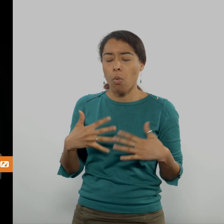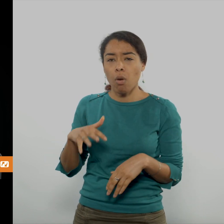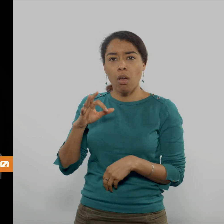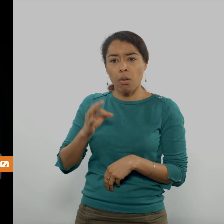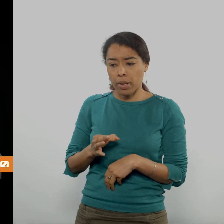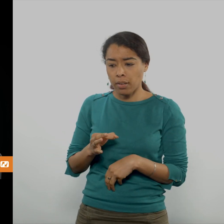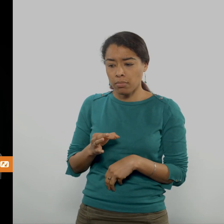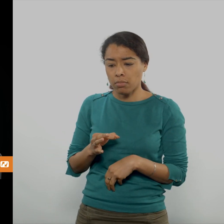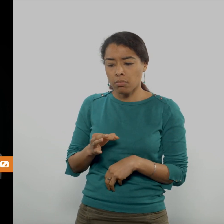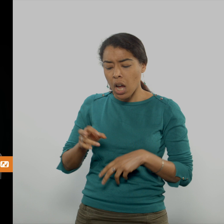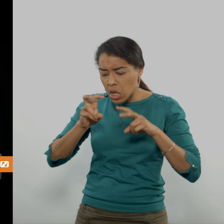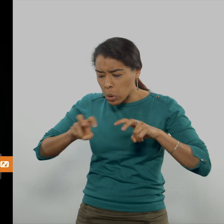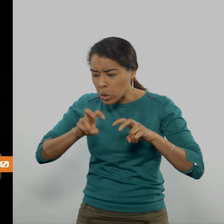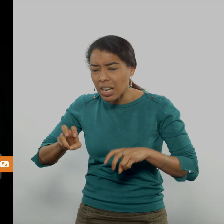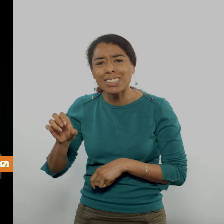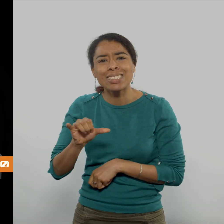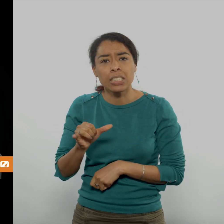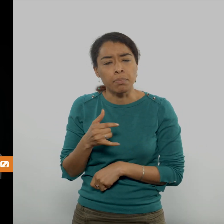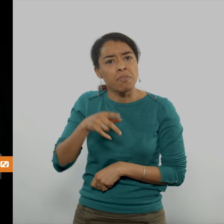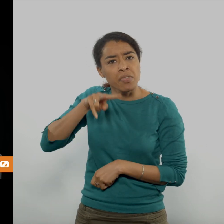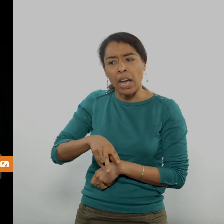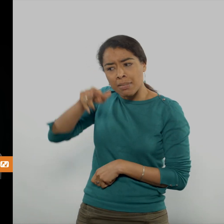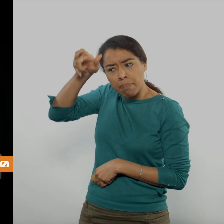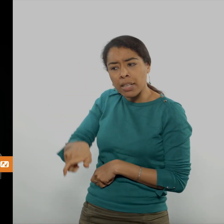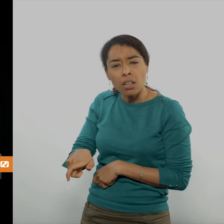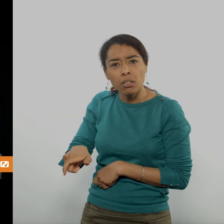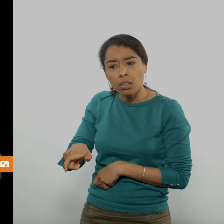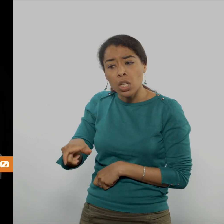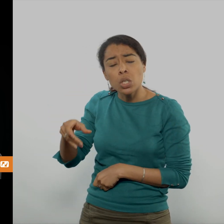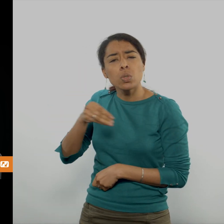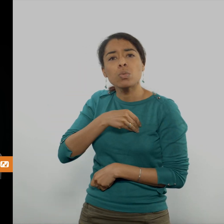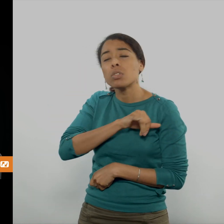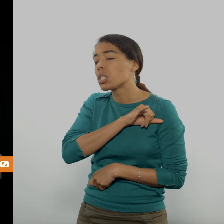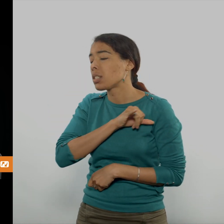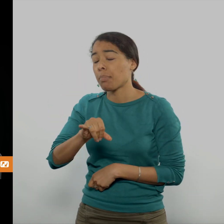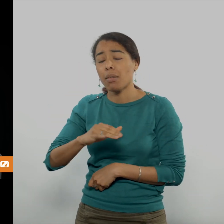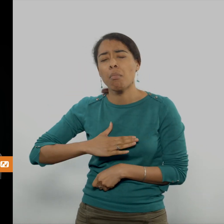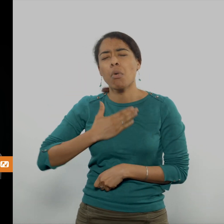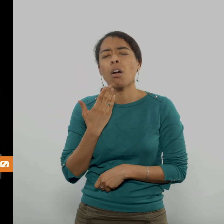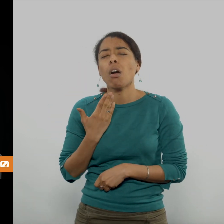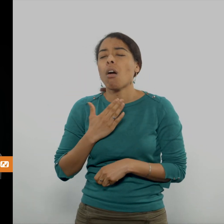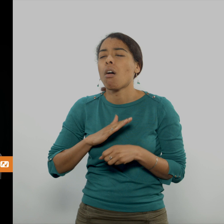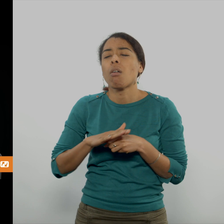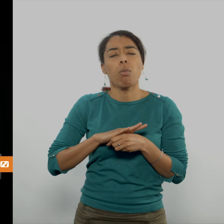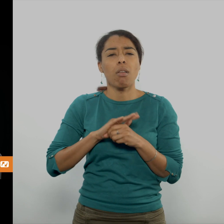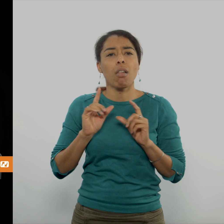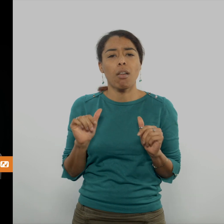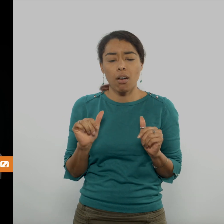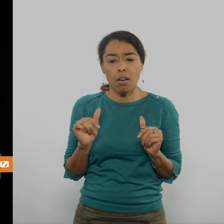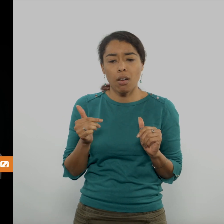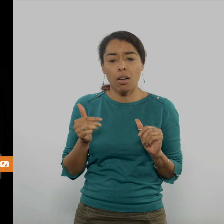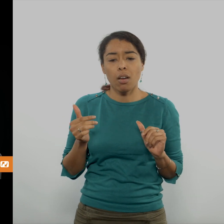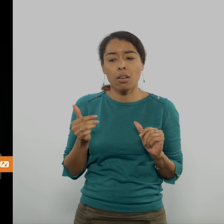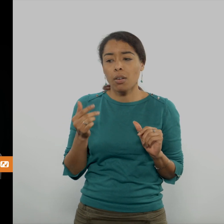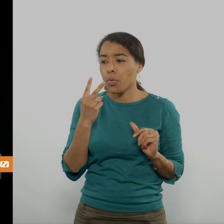sens où j'ai pu voir que la personne que je recherchais en fait, parce que j'étais à la recherche d'une personne qui n'avait jamais péché, une personne remplie d'amour, je l'ai